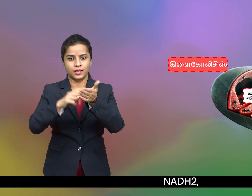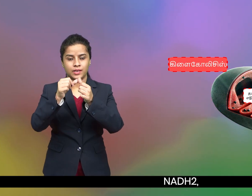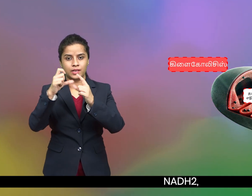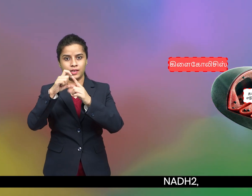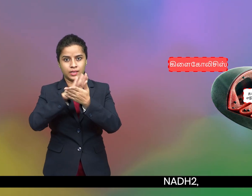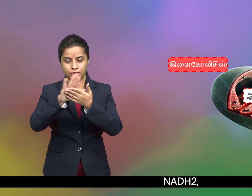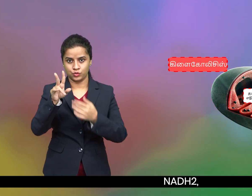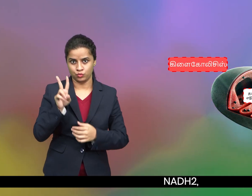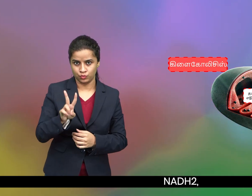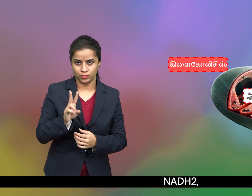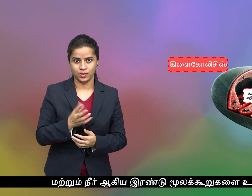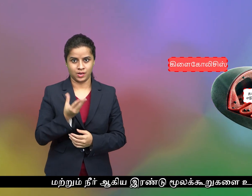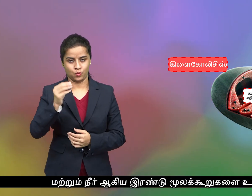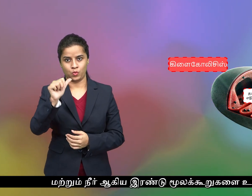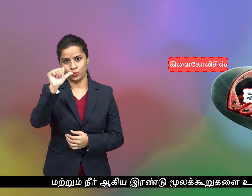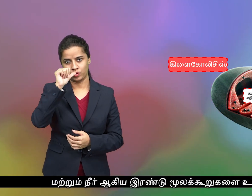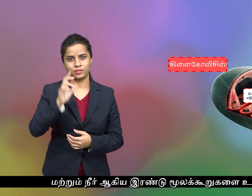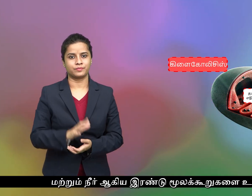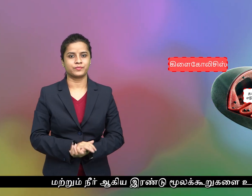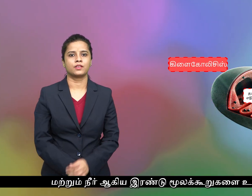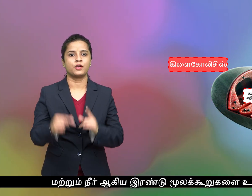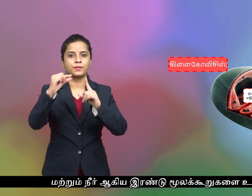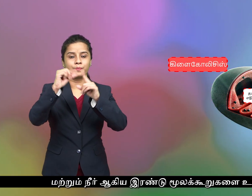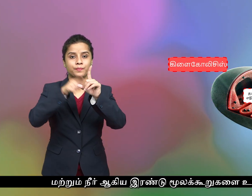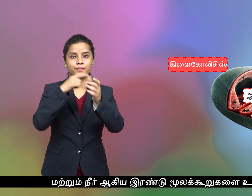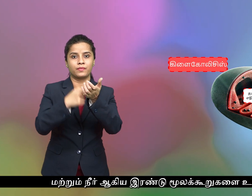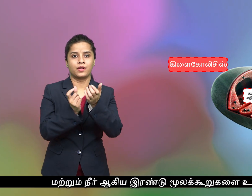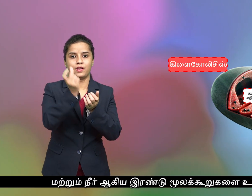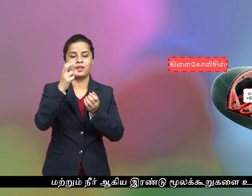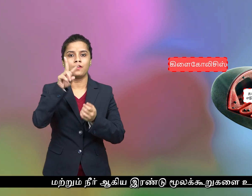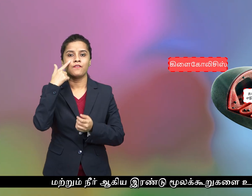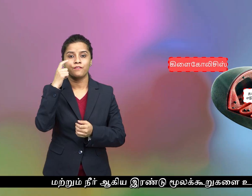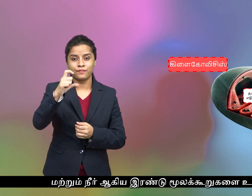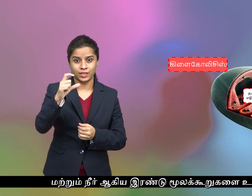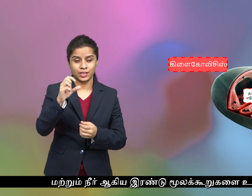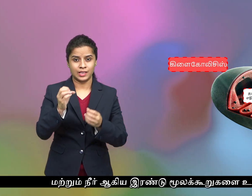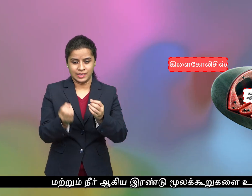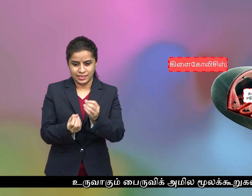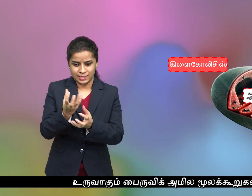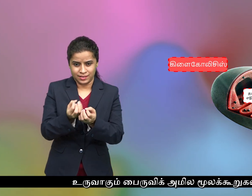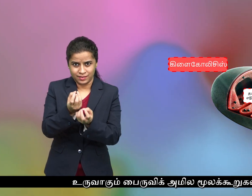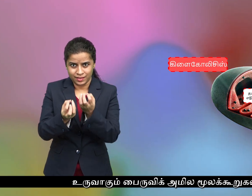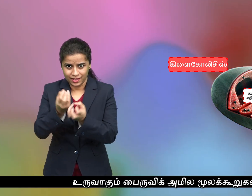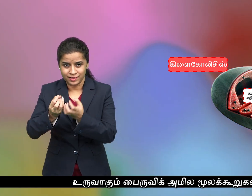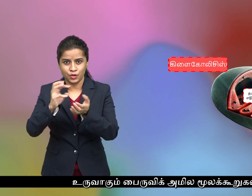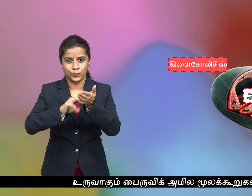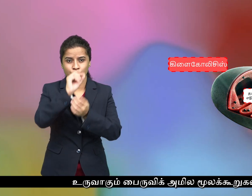NADH கீழ் 2 மற்றும் நீர் ஆகிய 2 மூலக்கூறுகளை உருவாக்குகிறது. உருவாக்கும் பைருவிக்